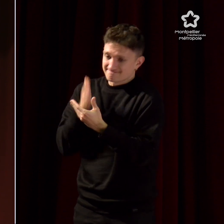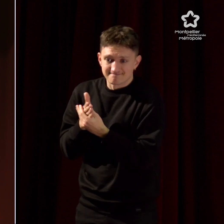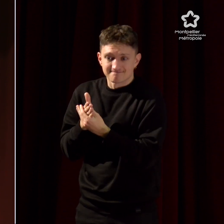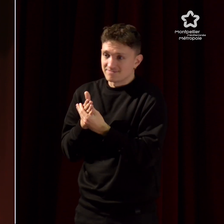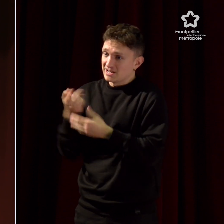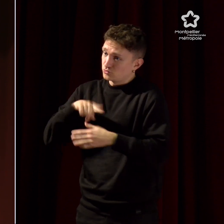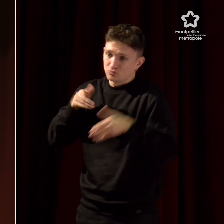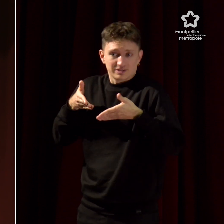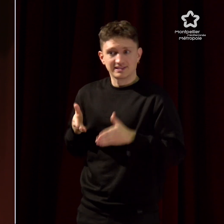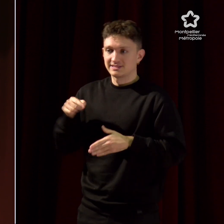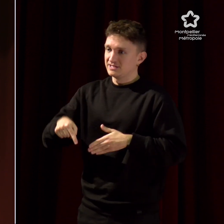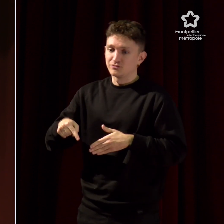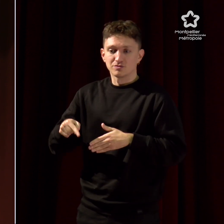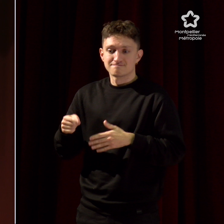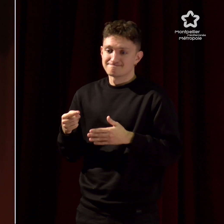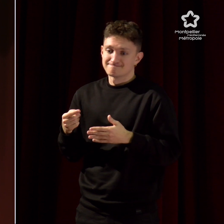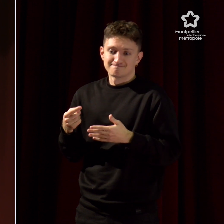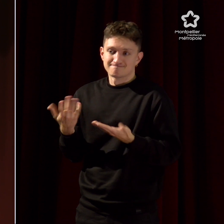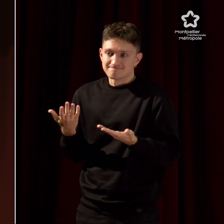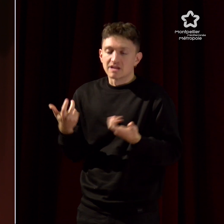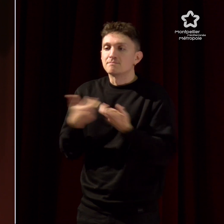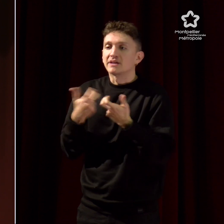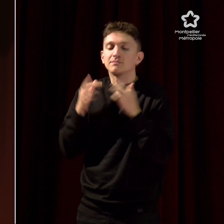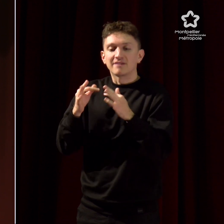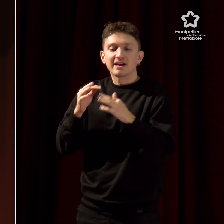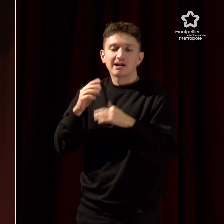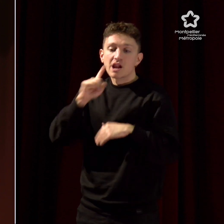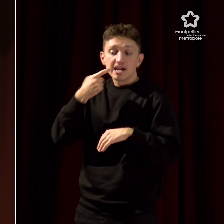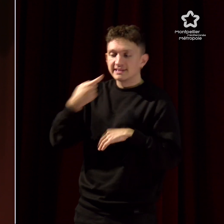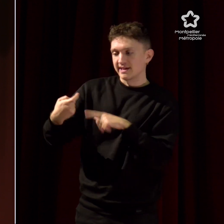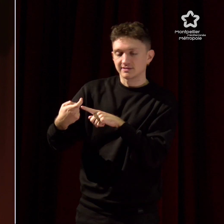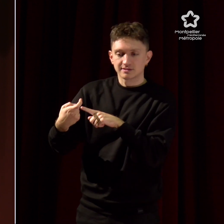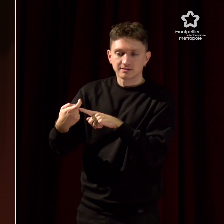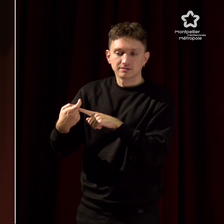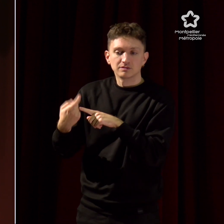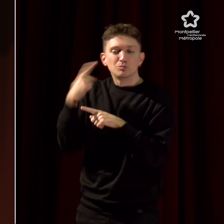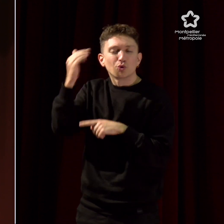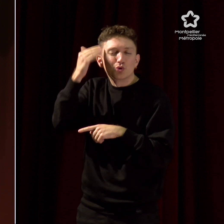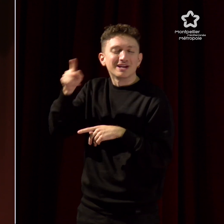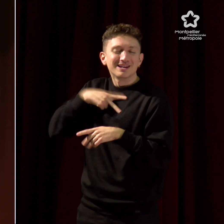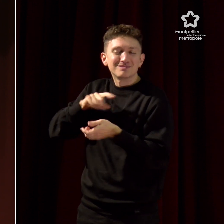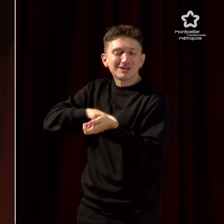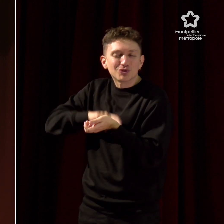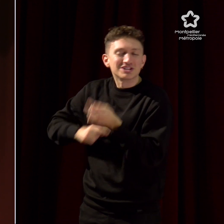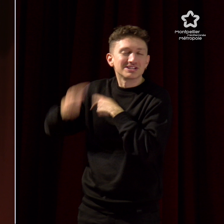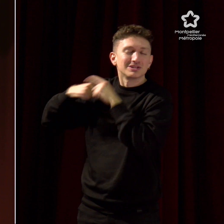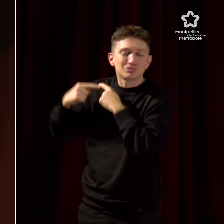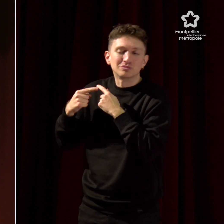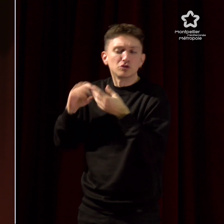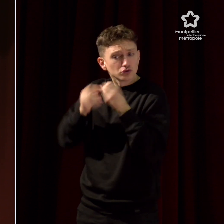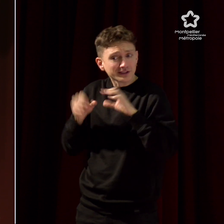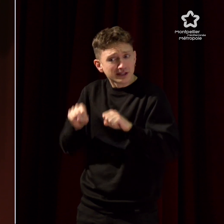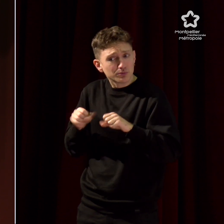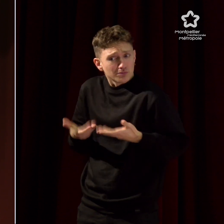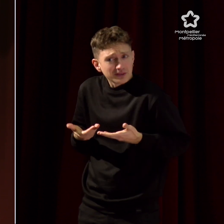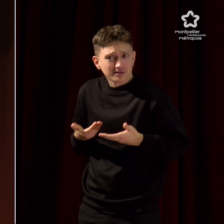système judiciaire. Par exemple, les tests d'origine génétique, si vous regardez sur Internet, ça va être utilisé pour